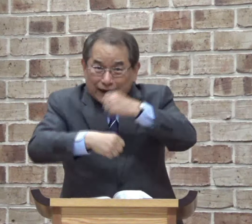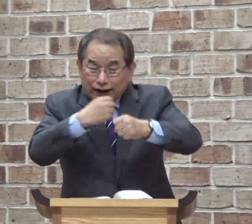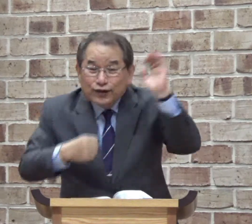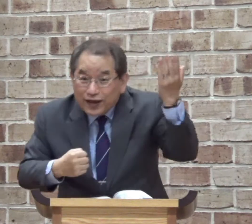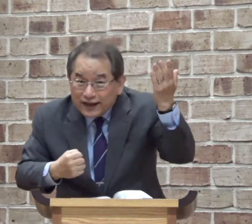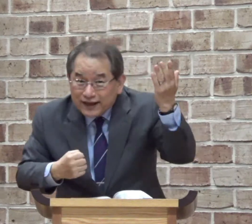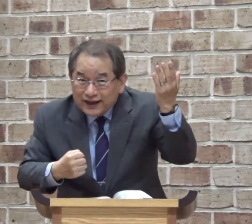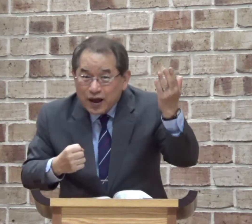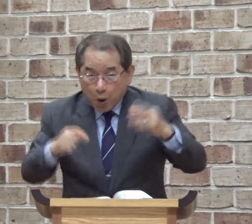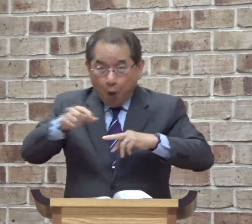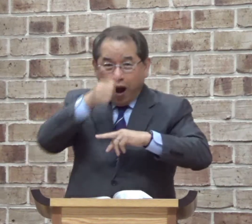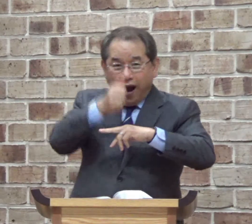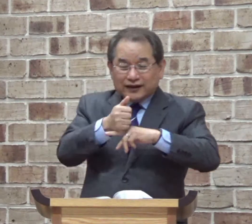왕의 제사 오시야 왕은